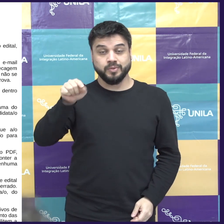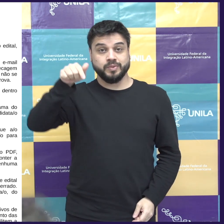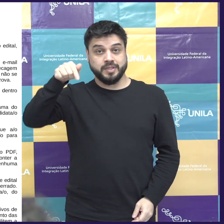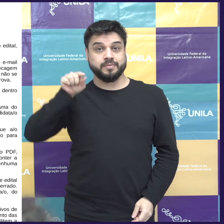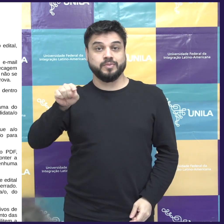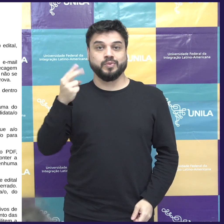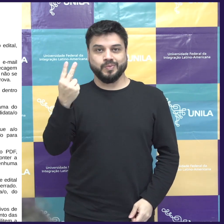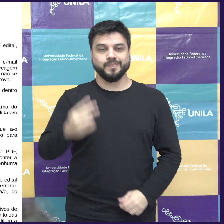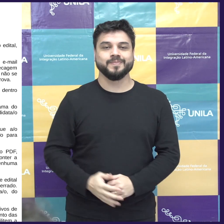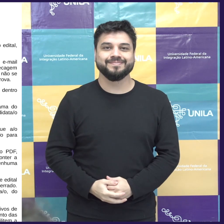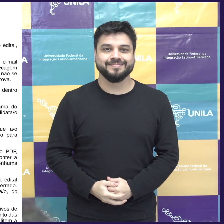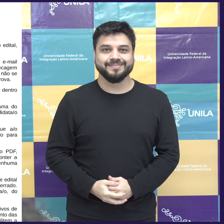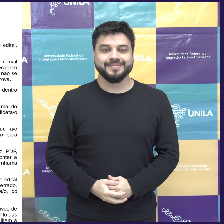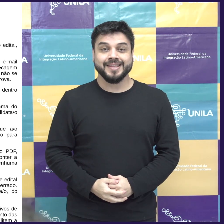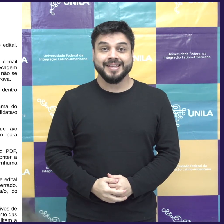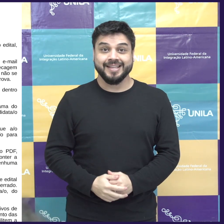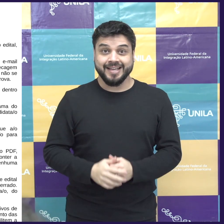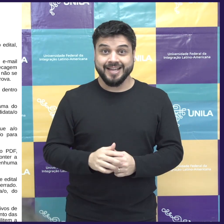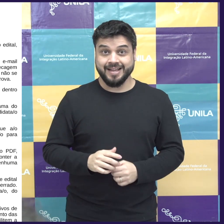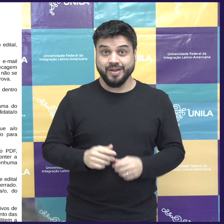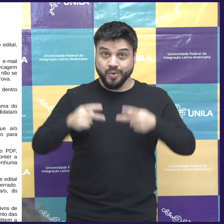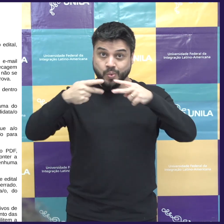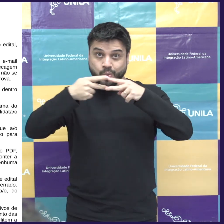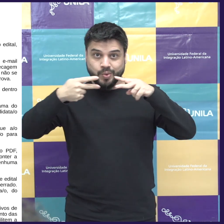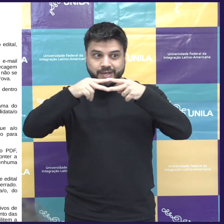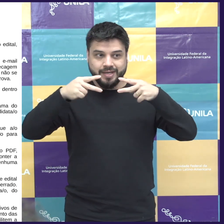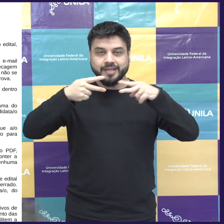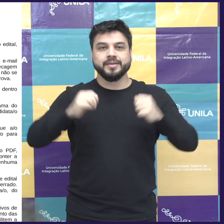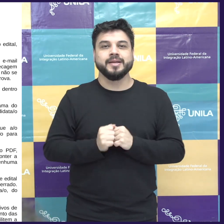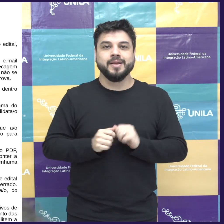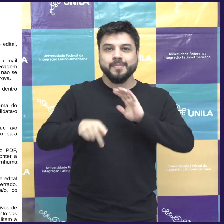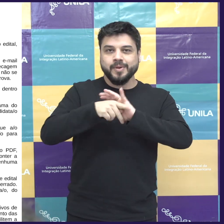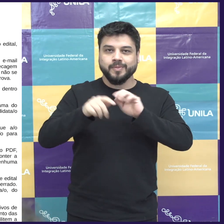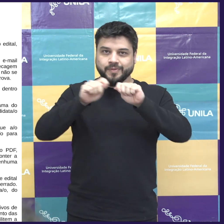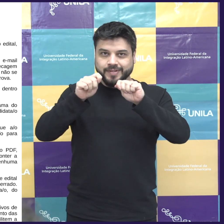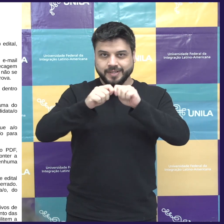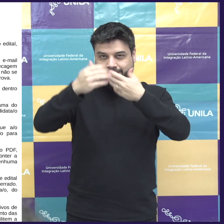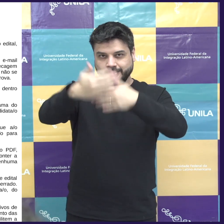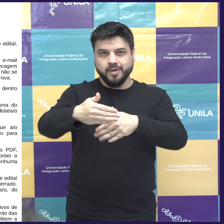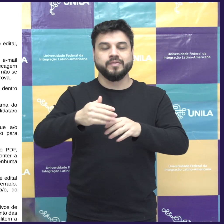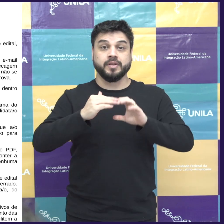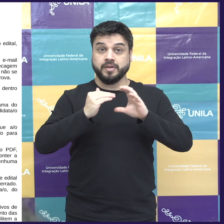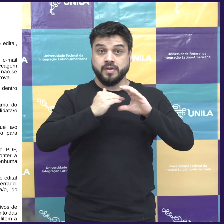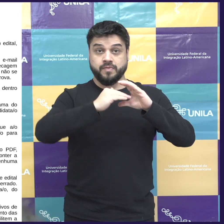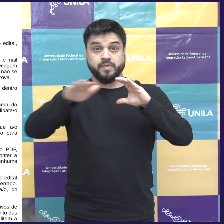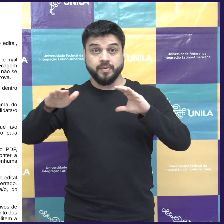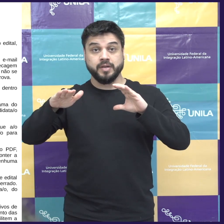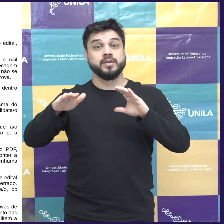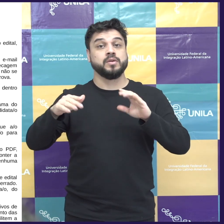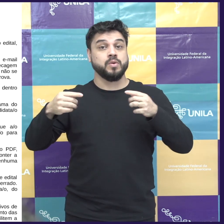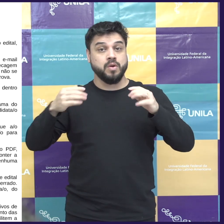5.3.7.2. O link para a realização da prova será enviado, segundo o cronograma do